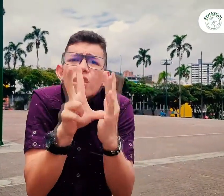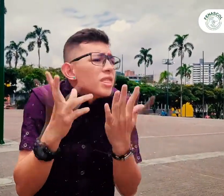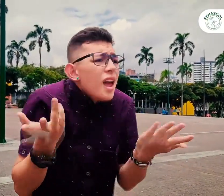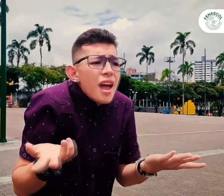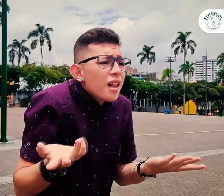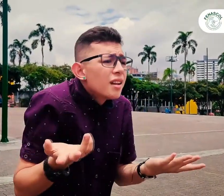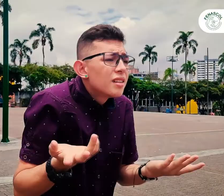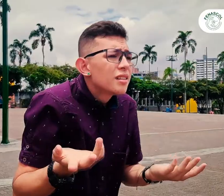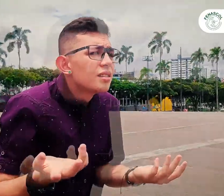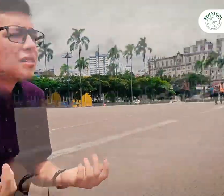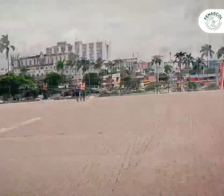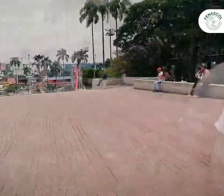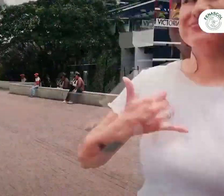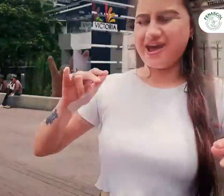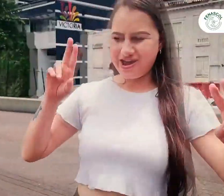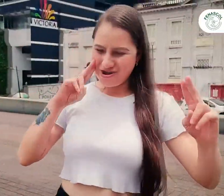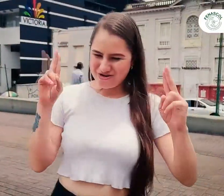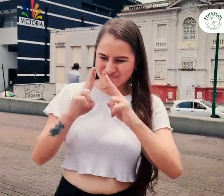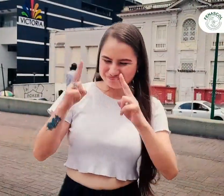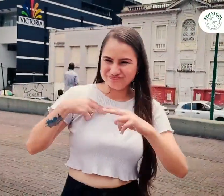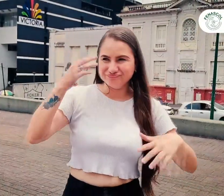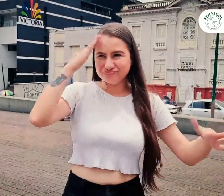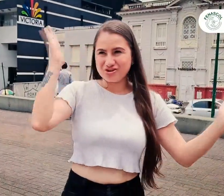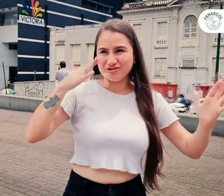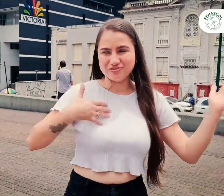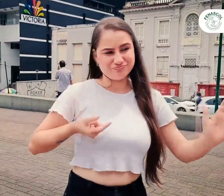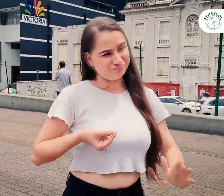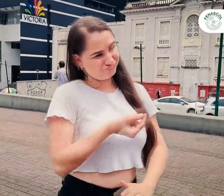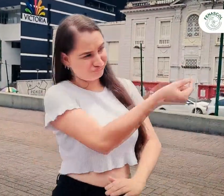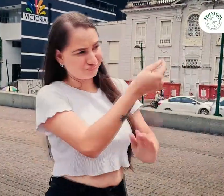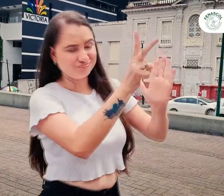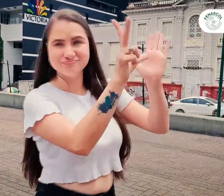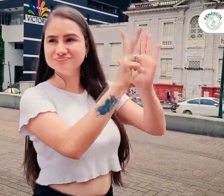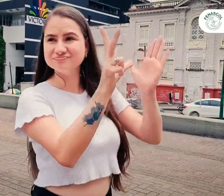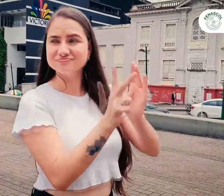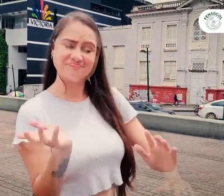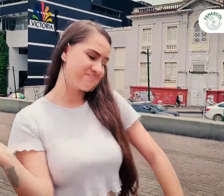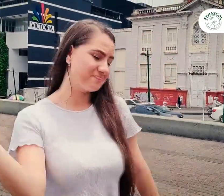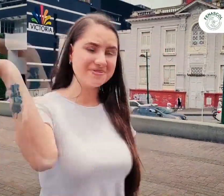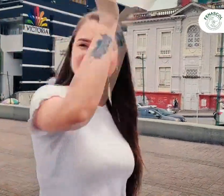hotel claro yo conozco tele cerca vamos